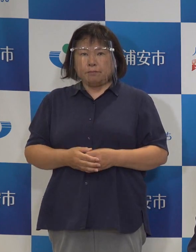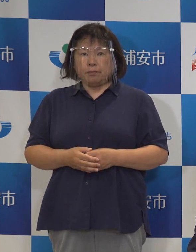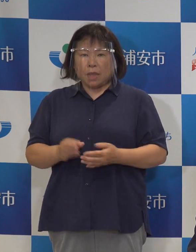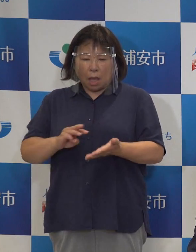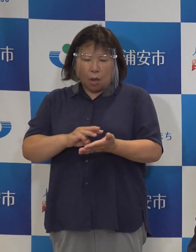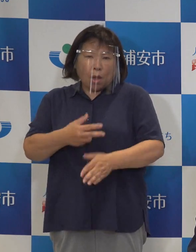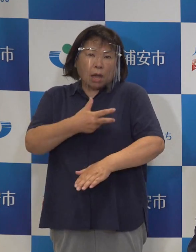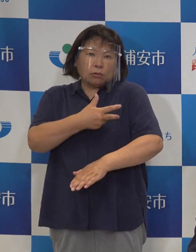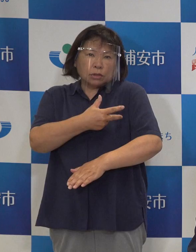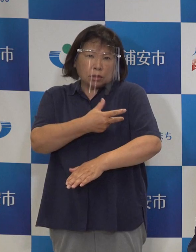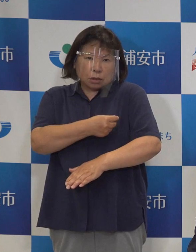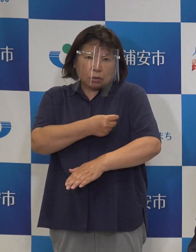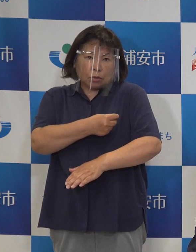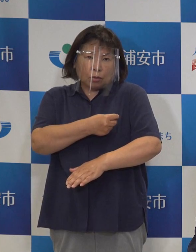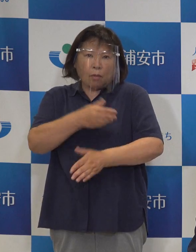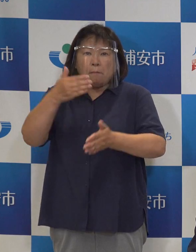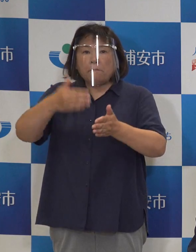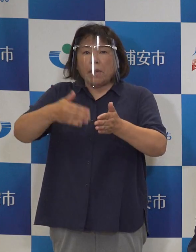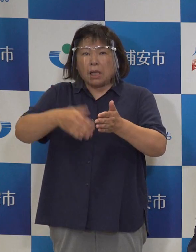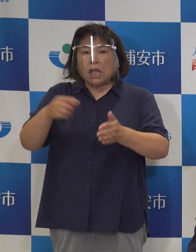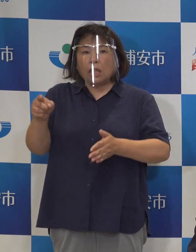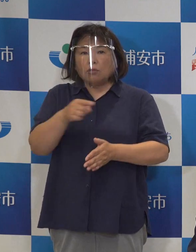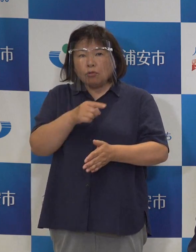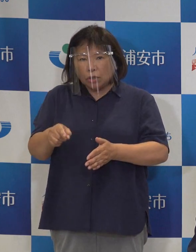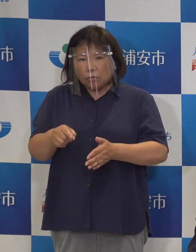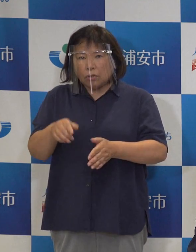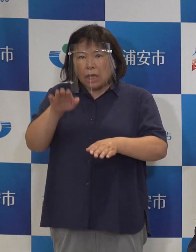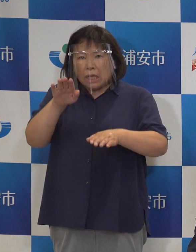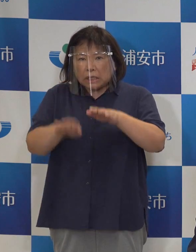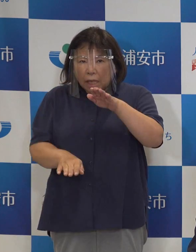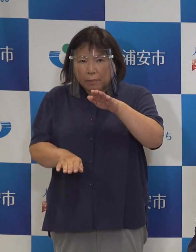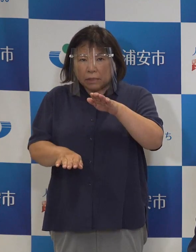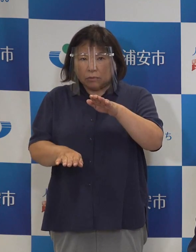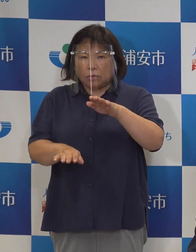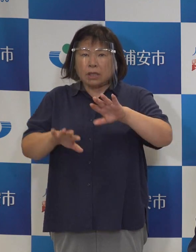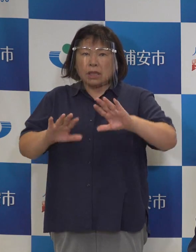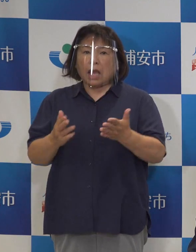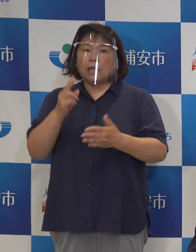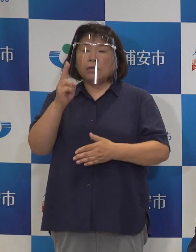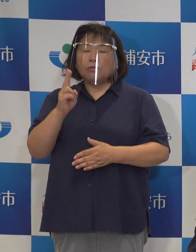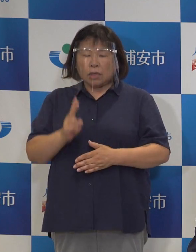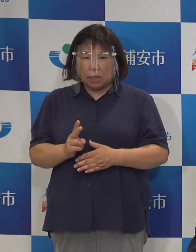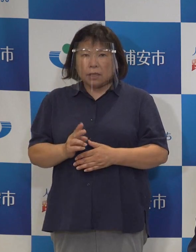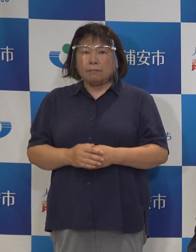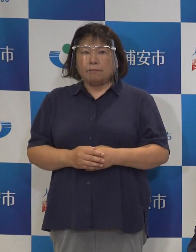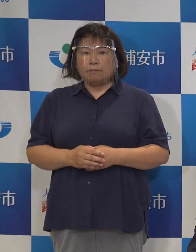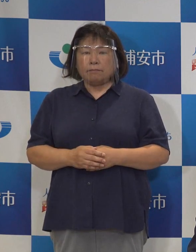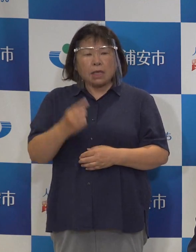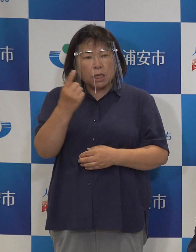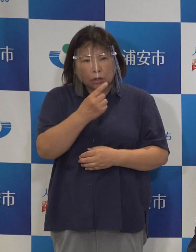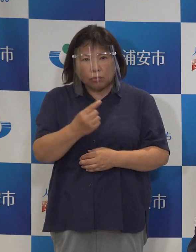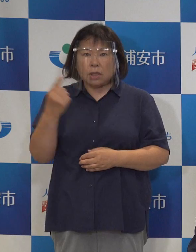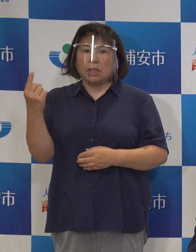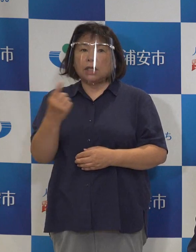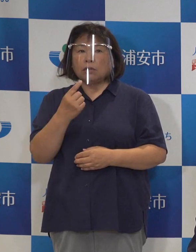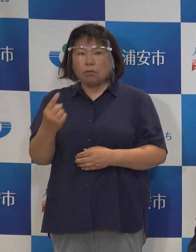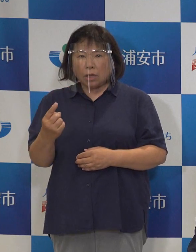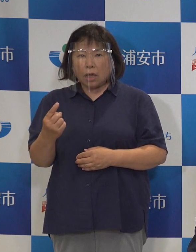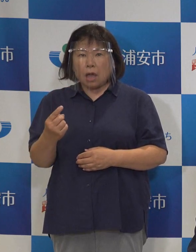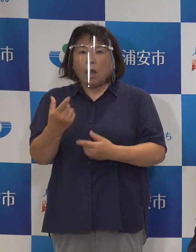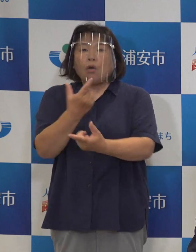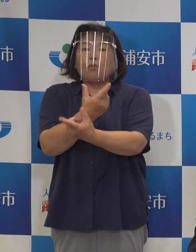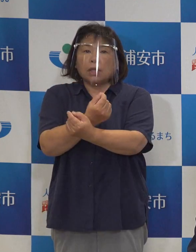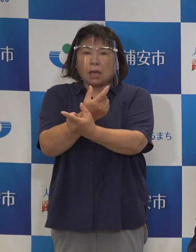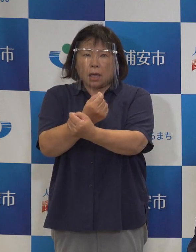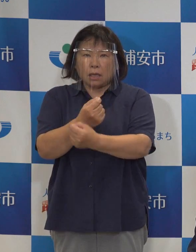ワクチンを接種していないことによる不当な取り扱いや差別をすることのないよう一人一人がお互い